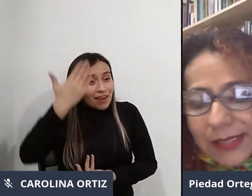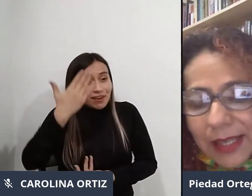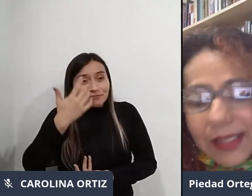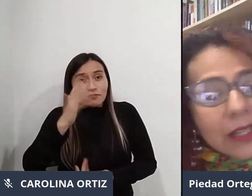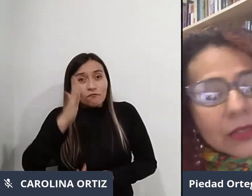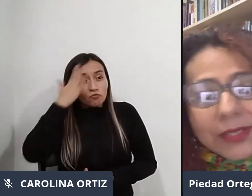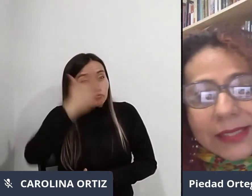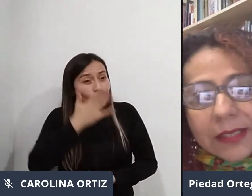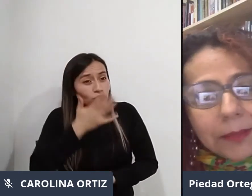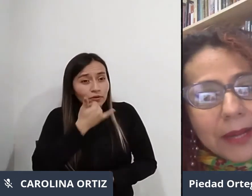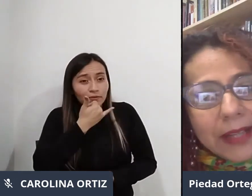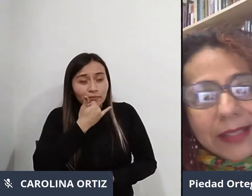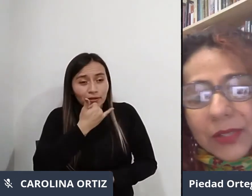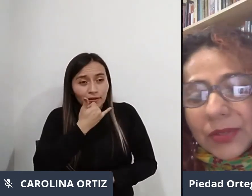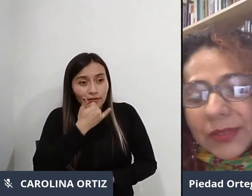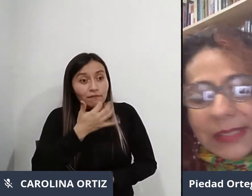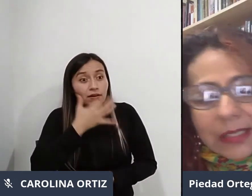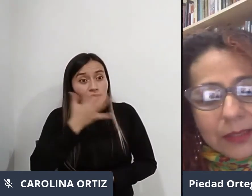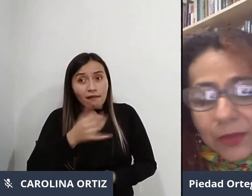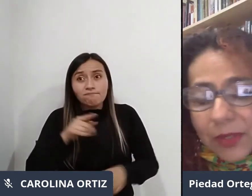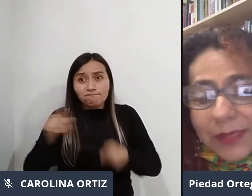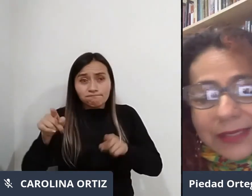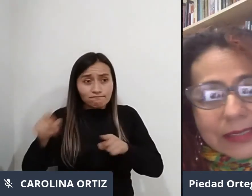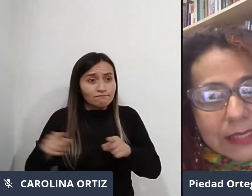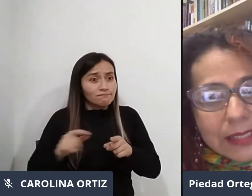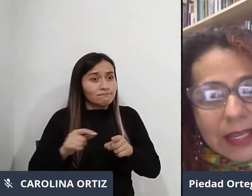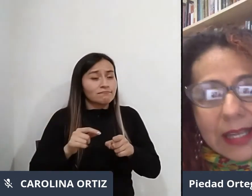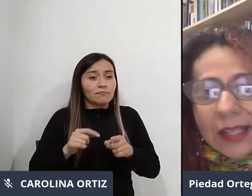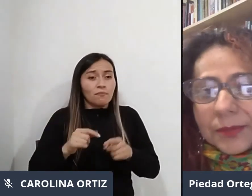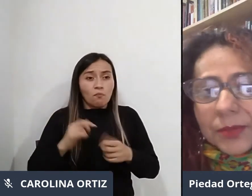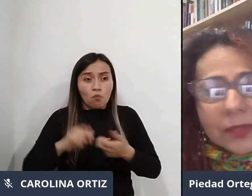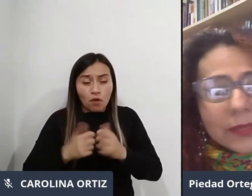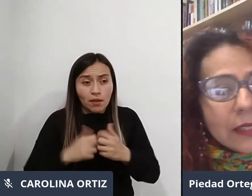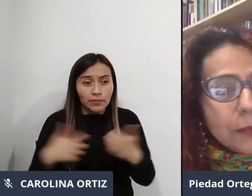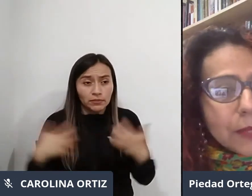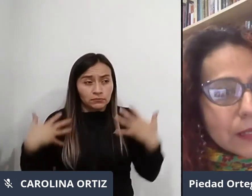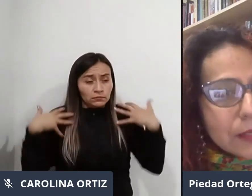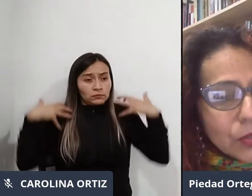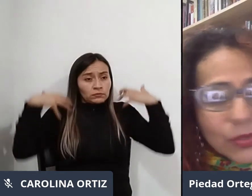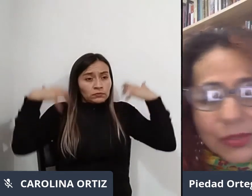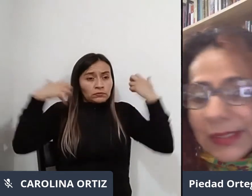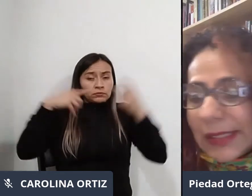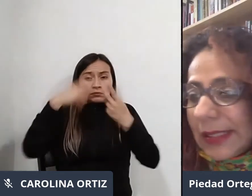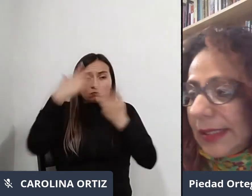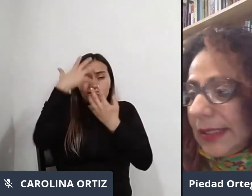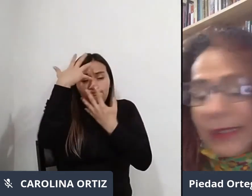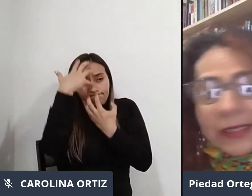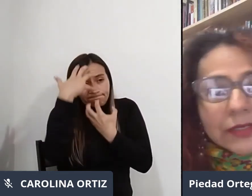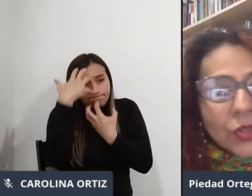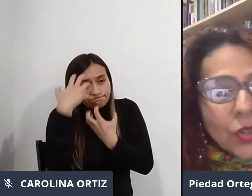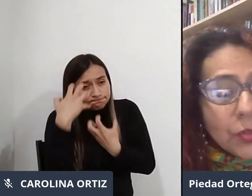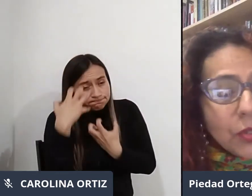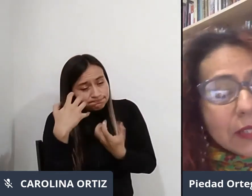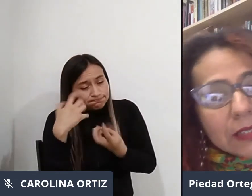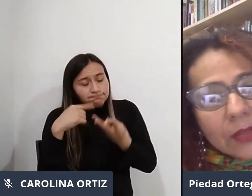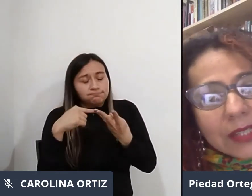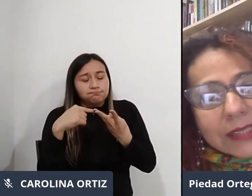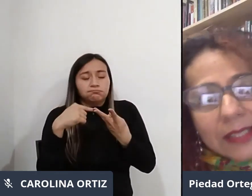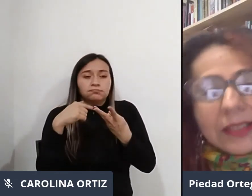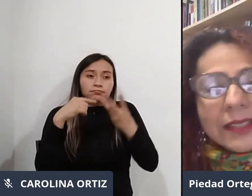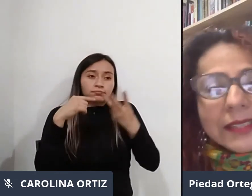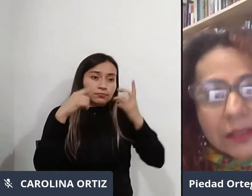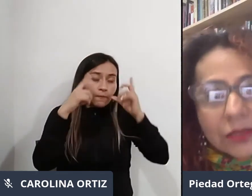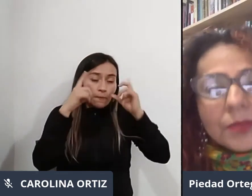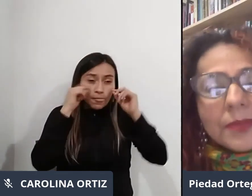nos está generando crisis de pánico, problemas de ansiedad, problemas de depresión, insomnio, es decir, hay una